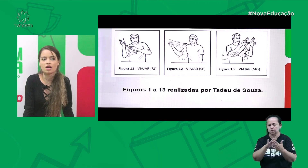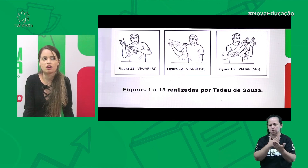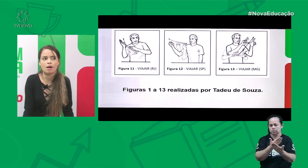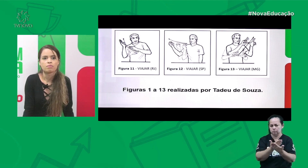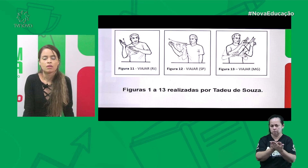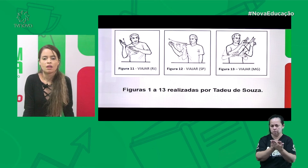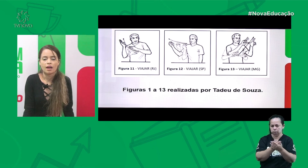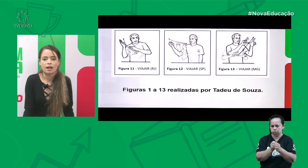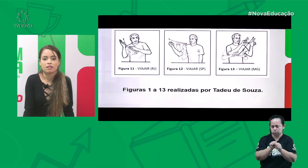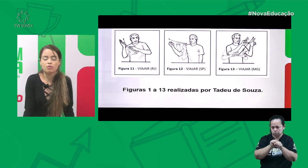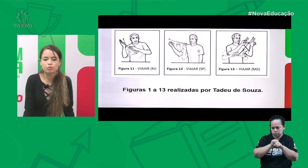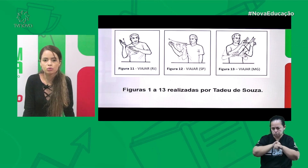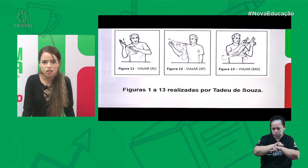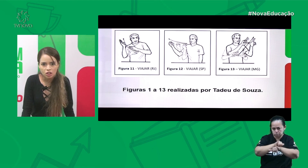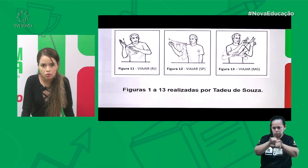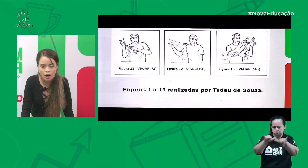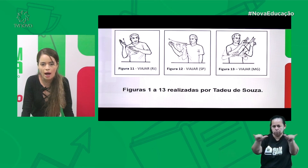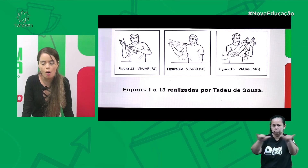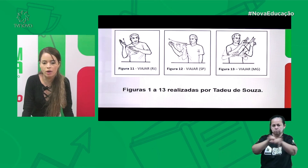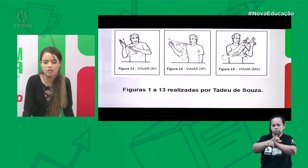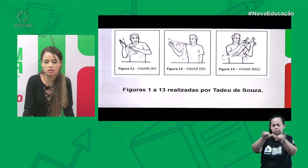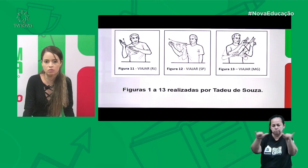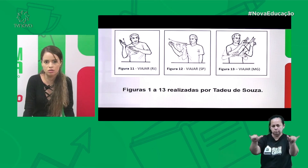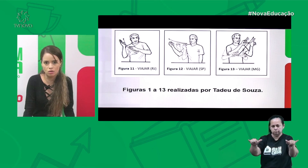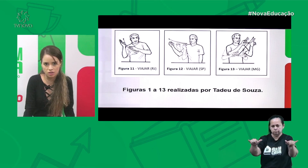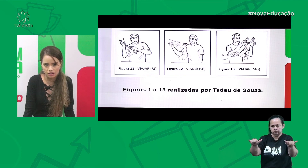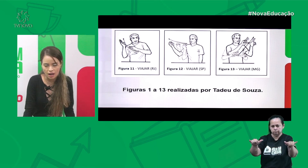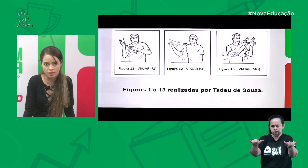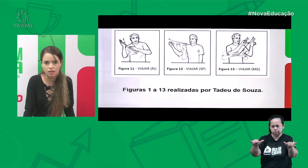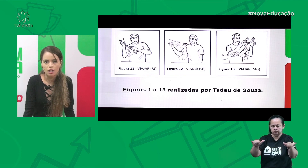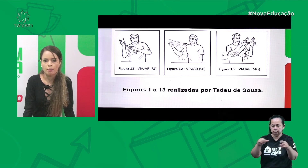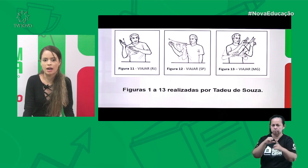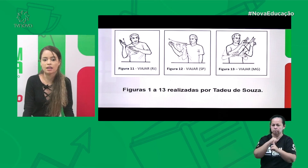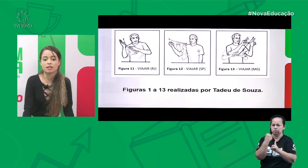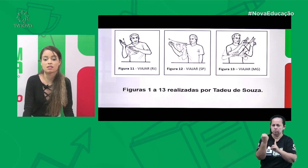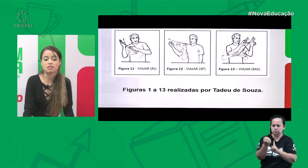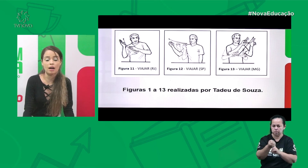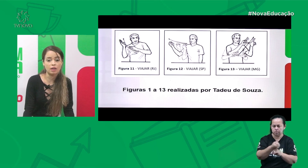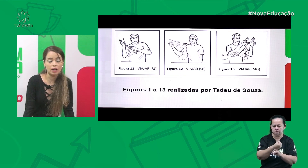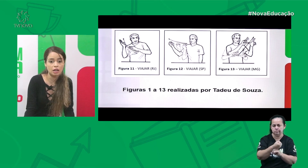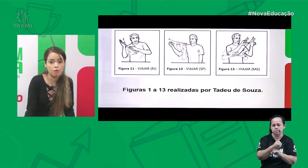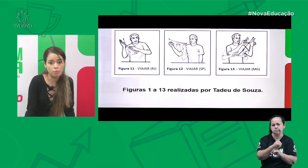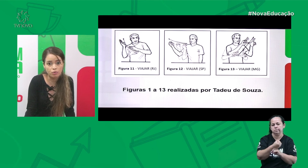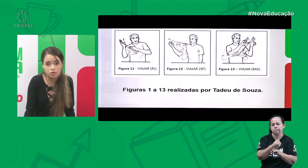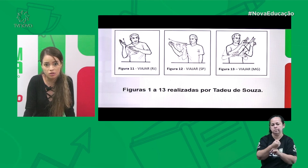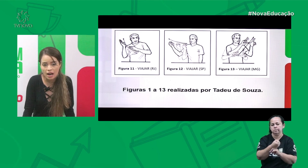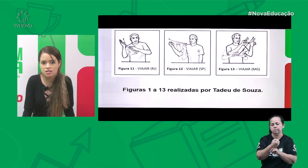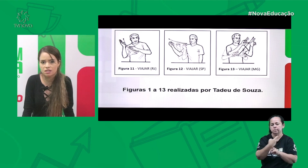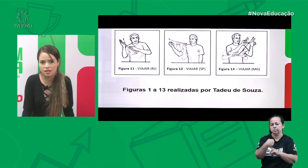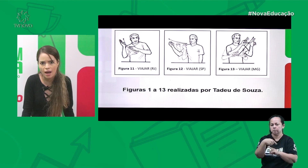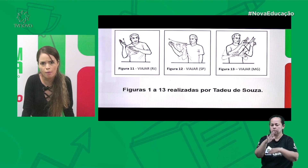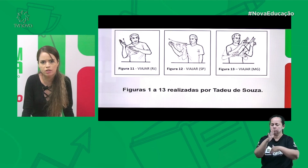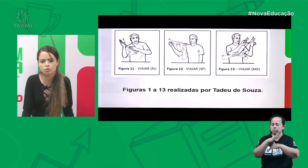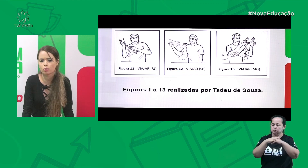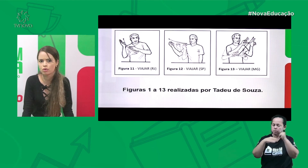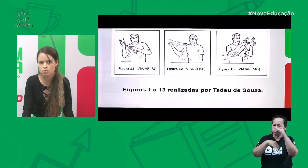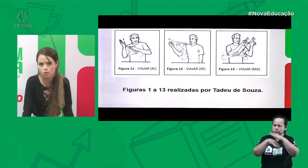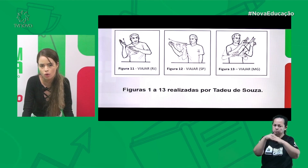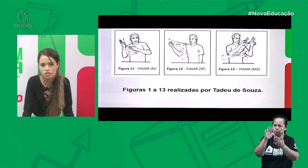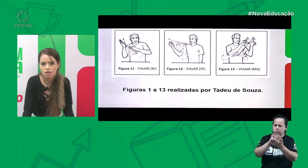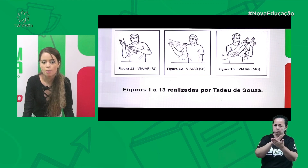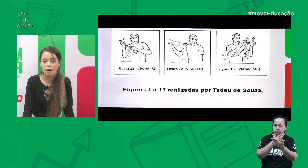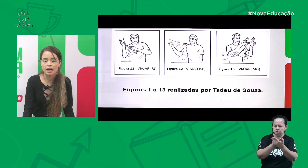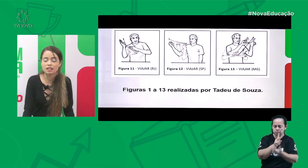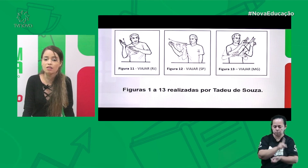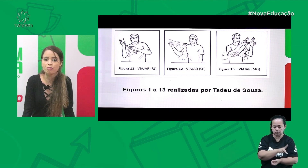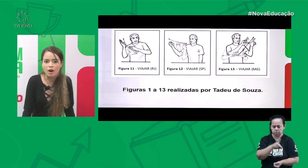ele seja difundido realmente dentro da sociedade, para que saiam dali também profissionais, intérpretes,